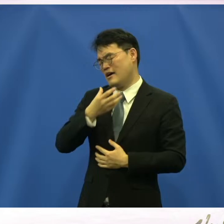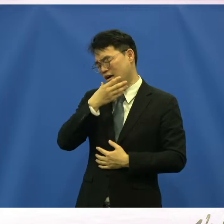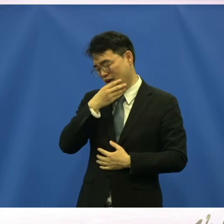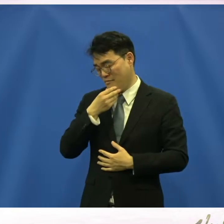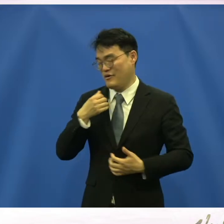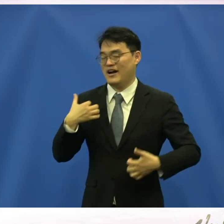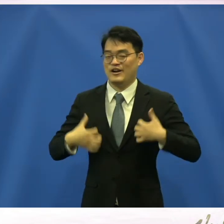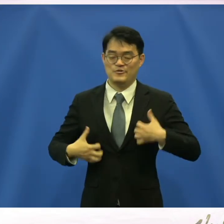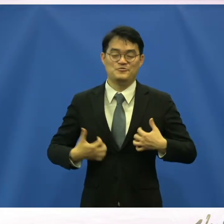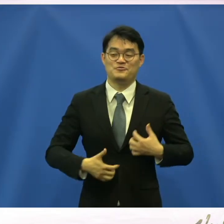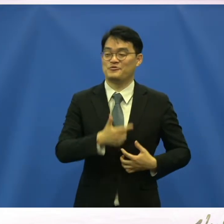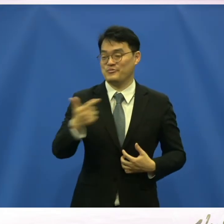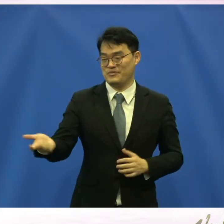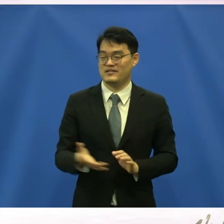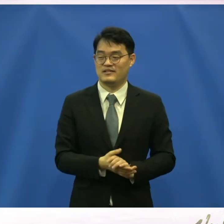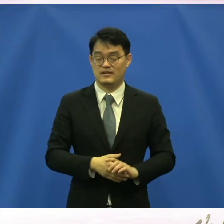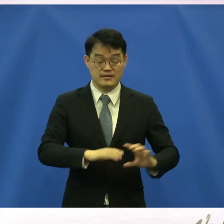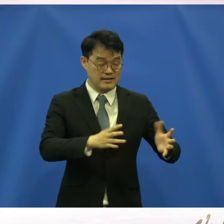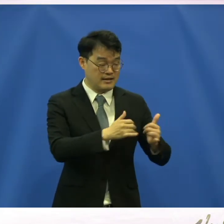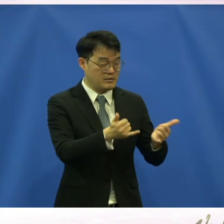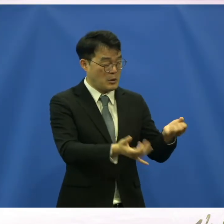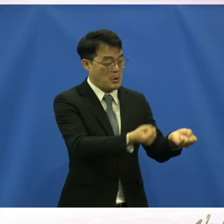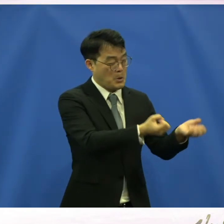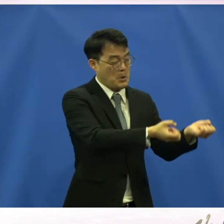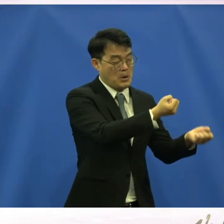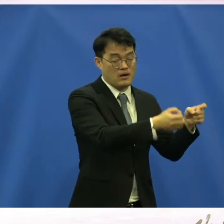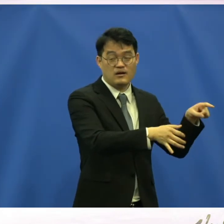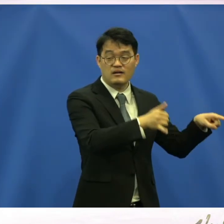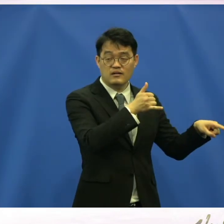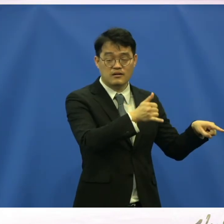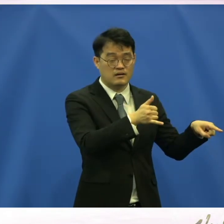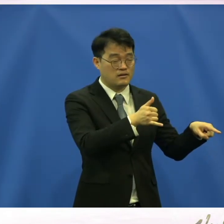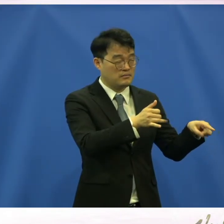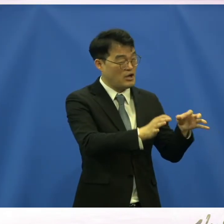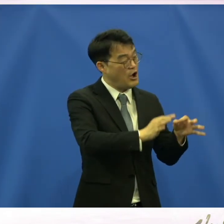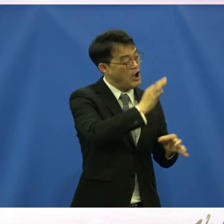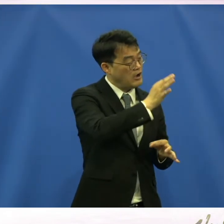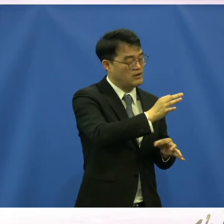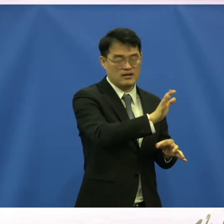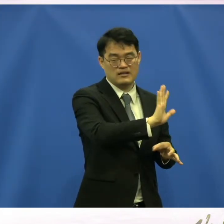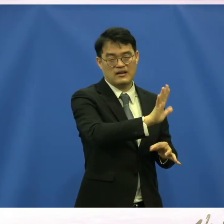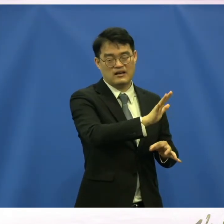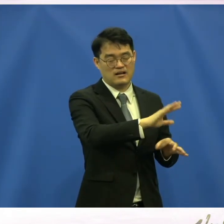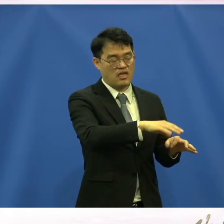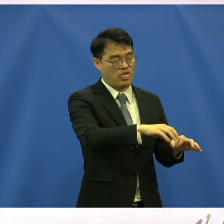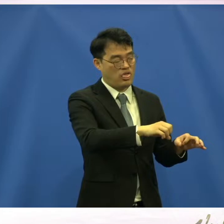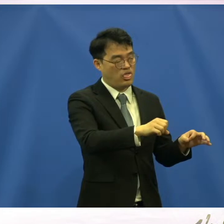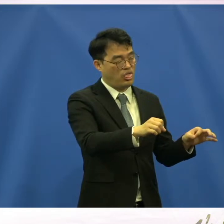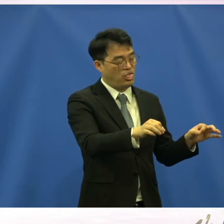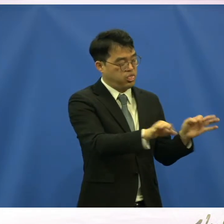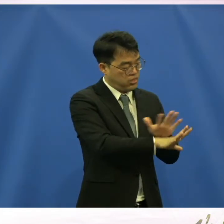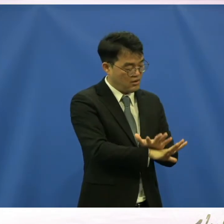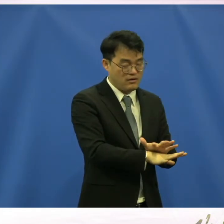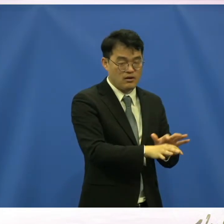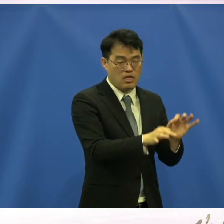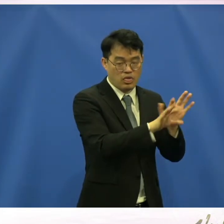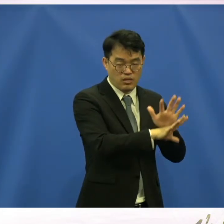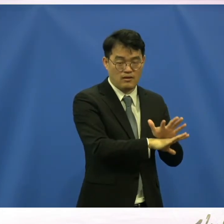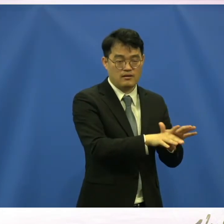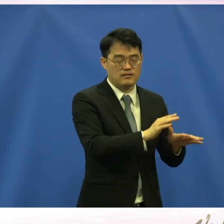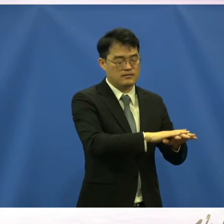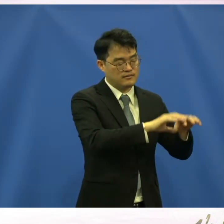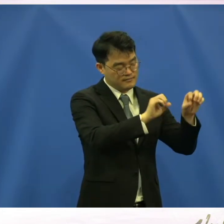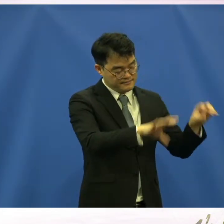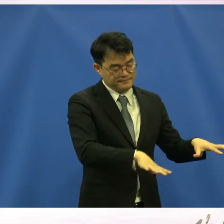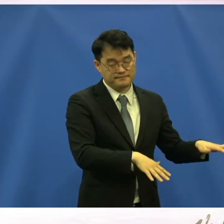세상의 사람들이 가졌다고 하는 것은 다 헛상입니다. 다 헛상. 한순간에 다 사라지고 마는 거예요.